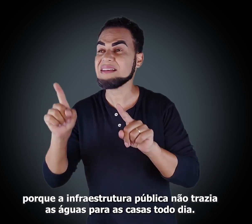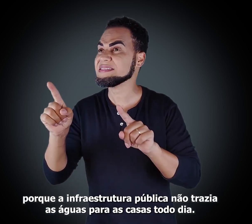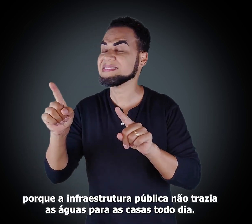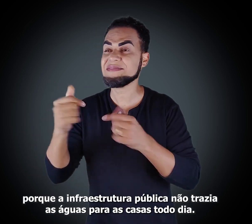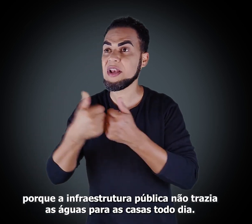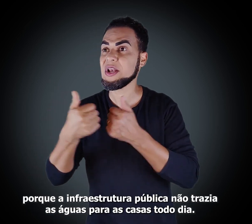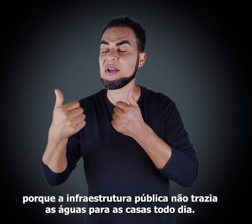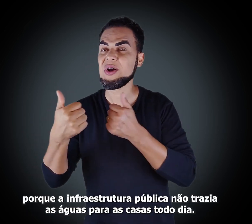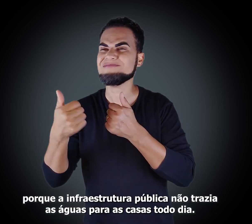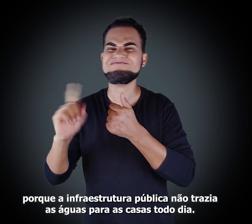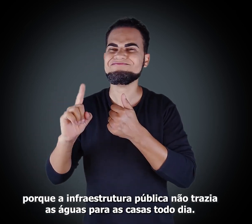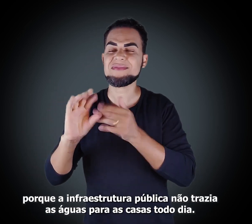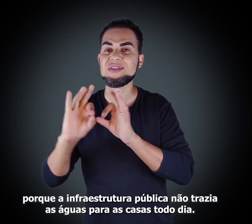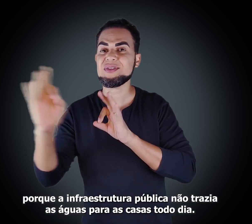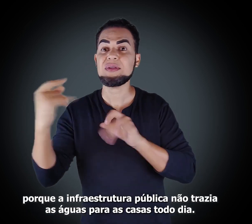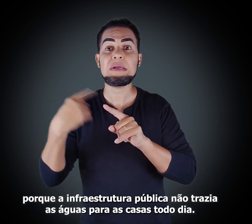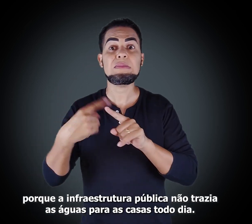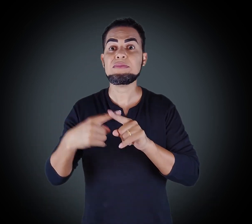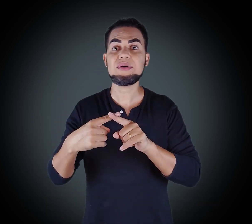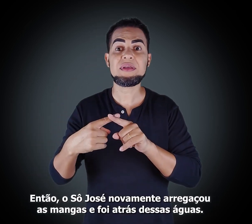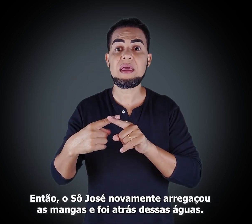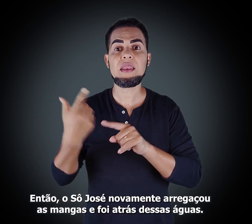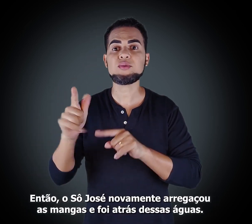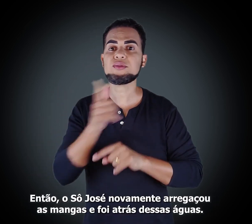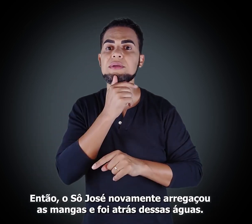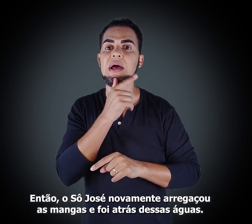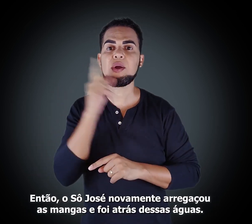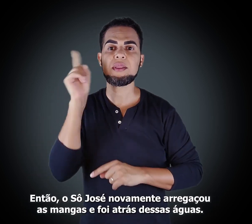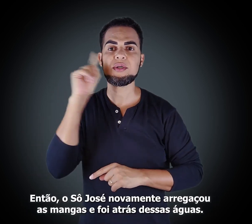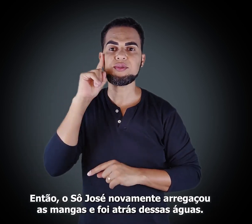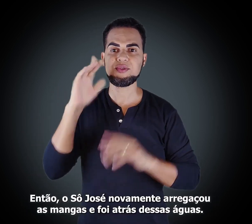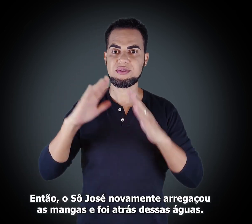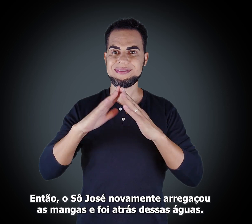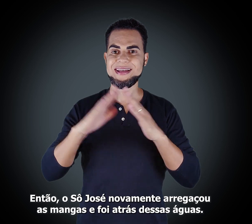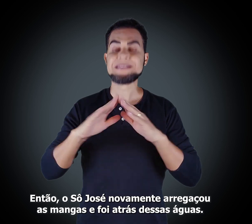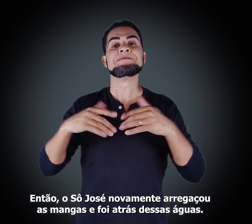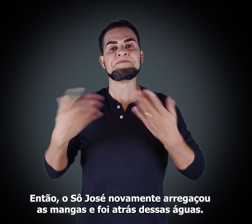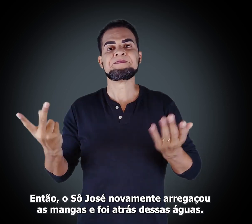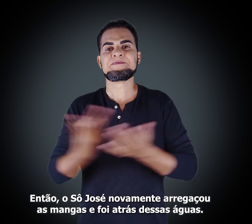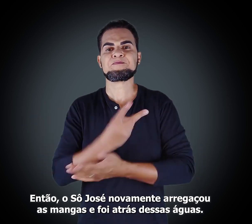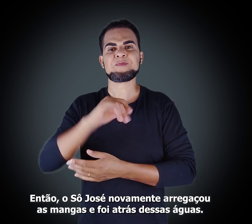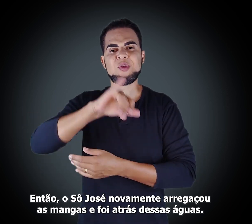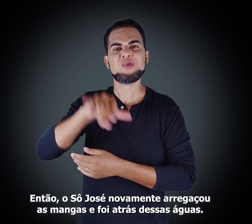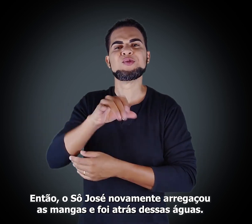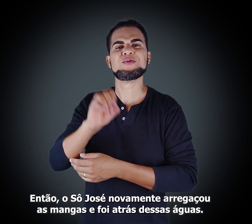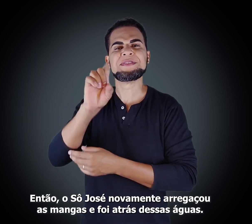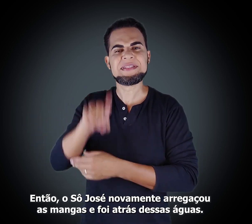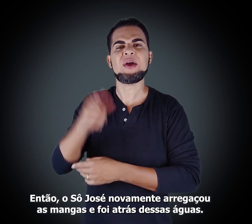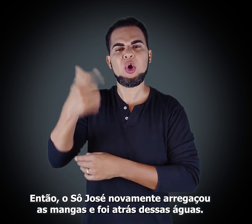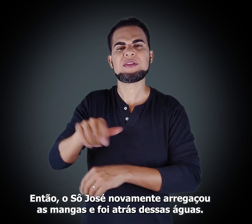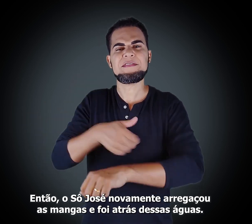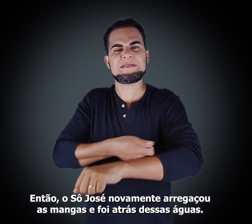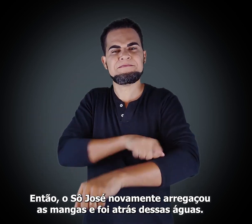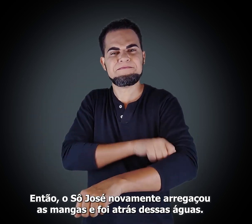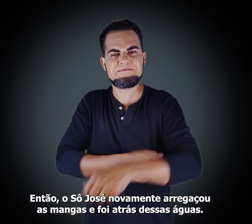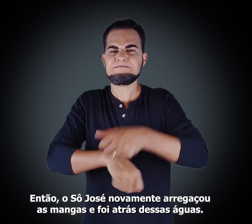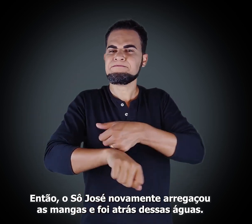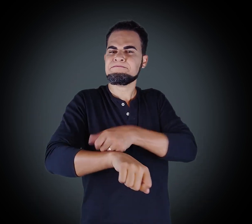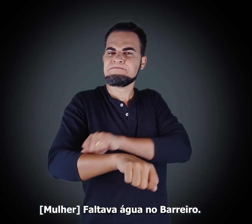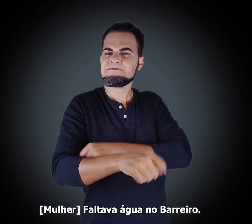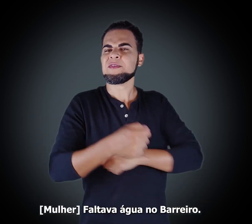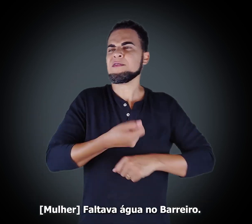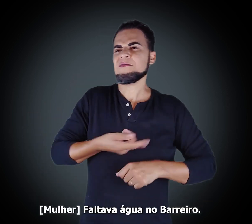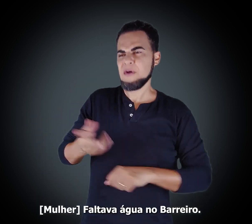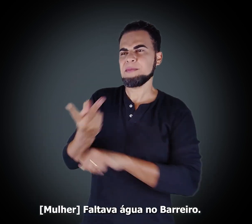não trazia as águas para as casas todo dia. Então, São José novamente arregaçou as mangas e foi atrás dessas